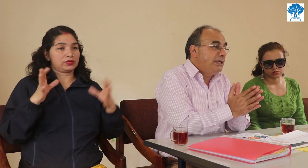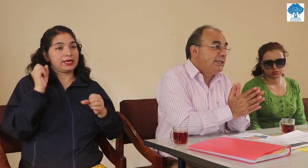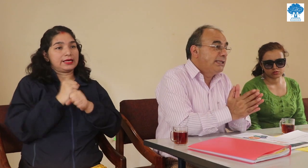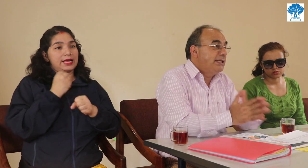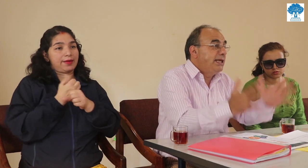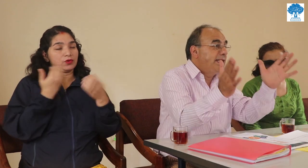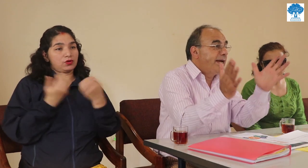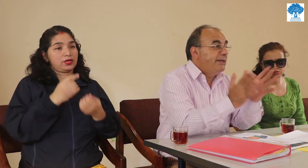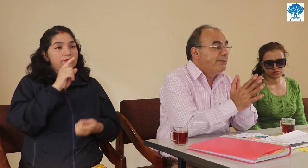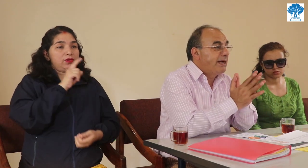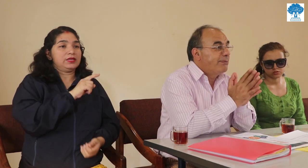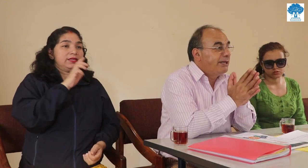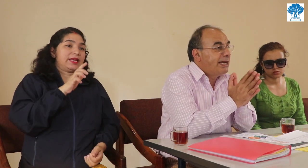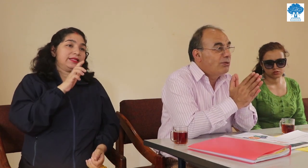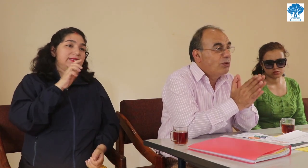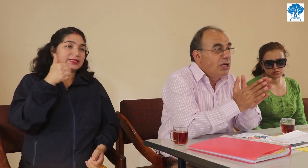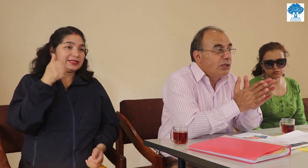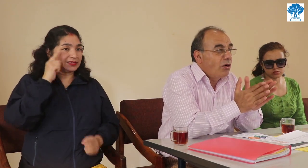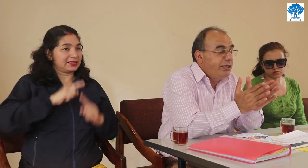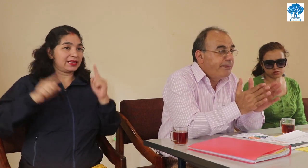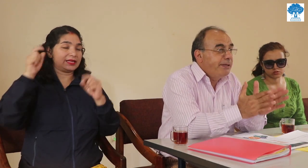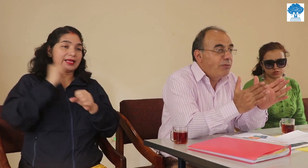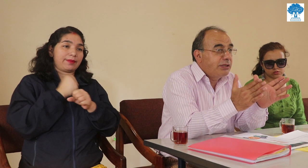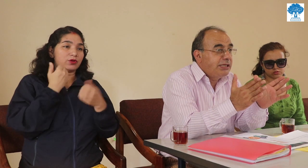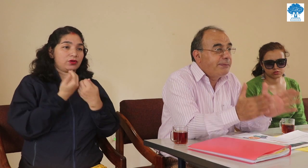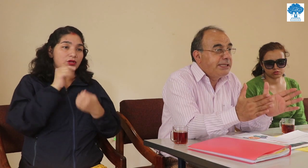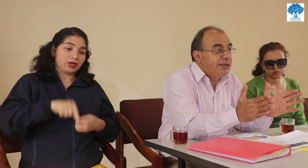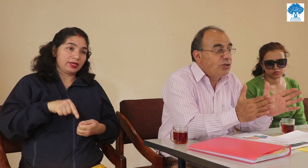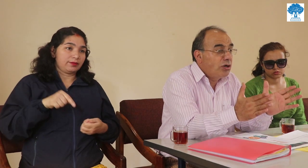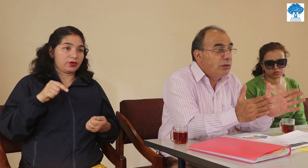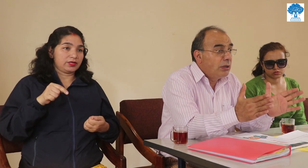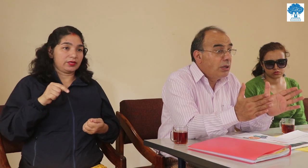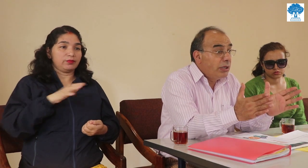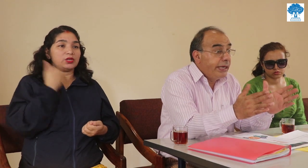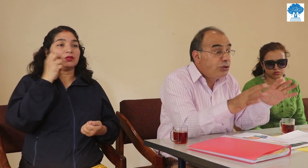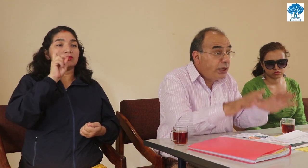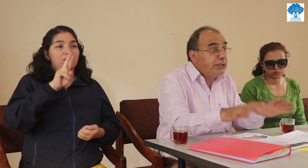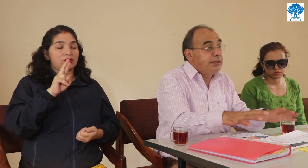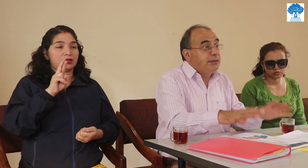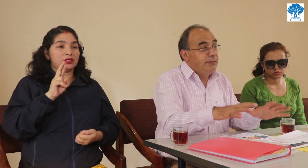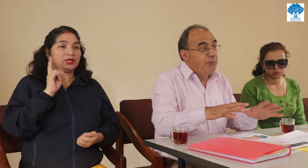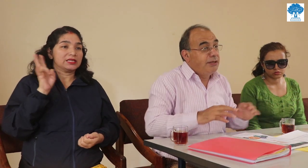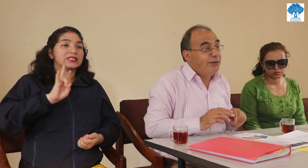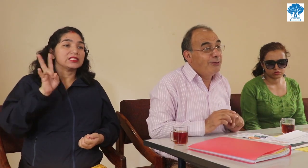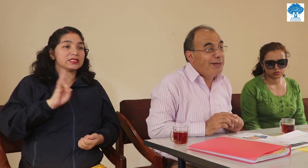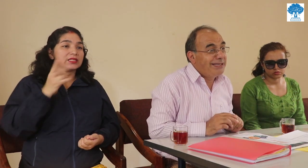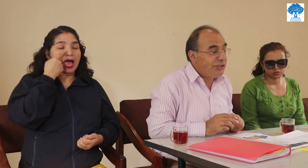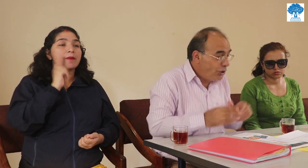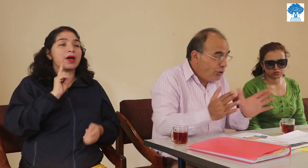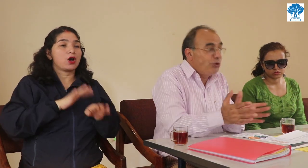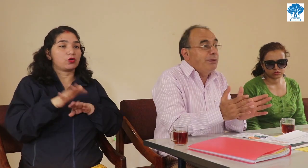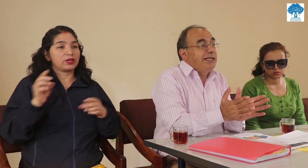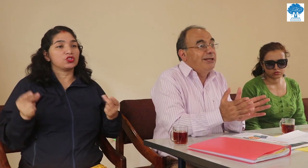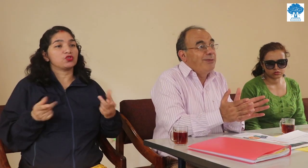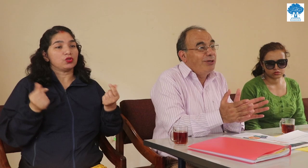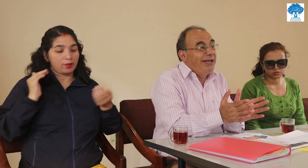कामहरू 1960 नै हामीले यसमा काम गरिरहेछौँ, तर अहिले पनि बर्थ स्पेसिङ त झन् एजुकेटेड मदरहरूमा चाहिँ